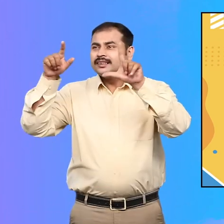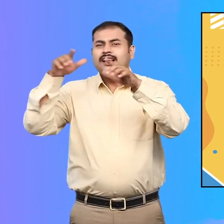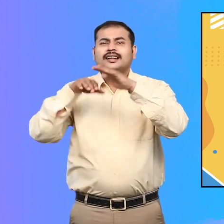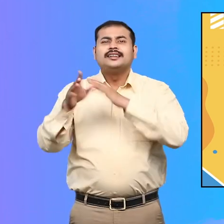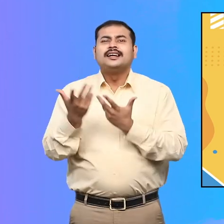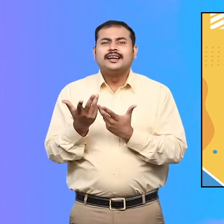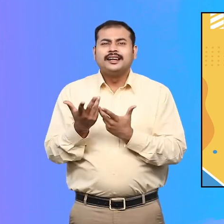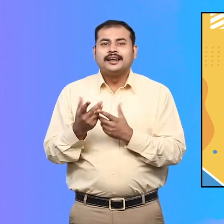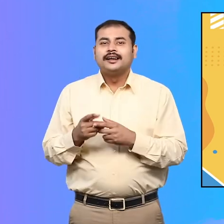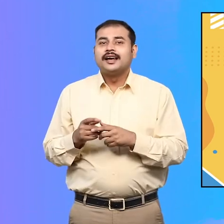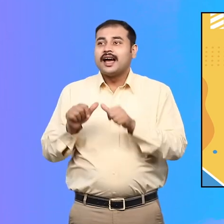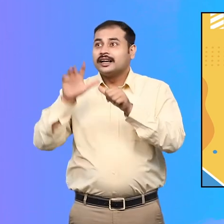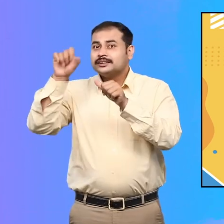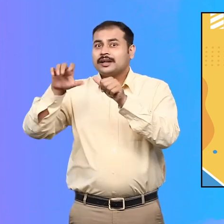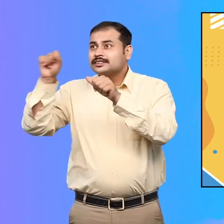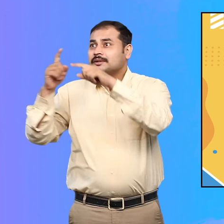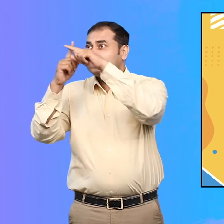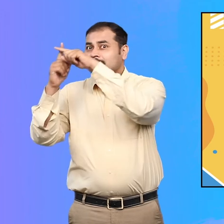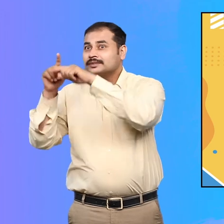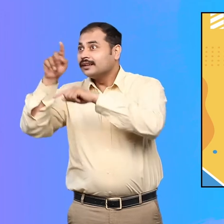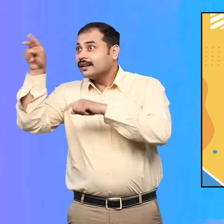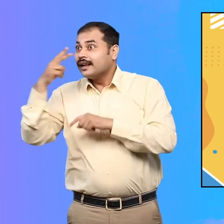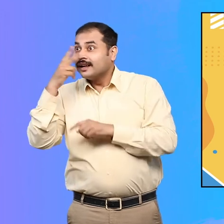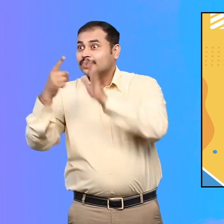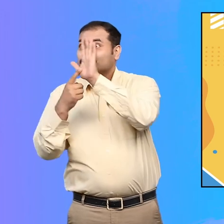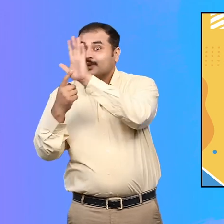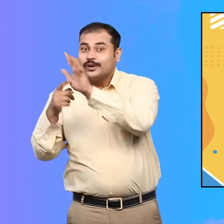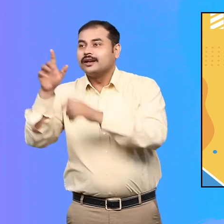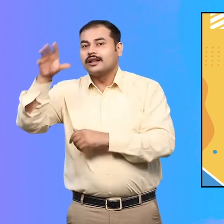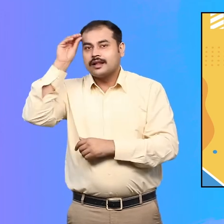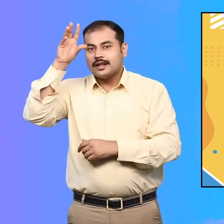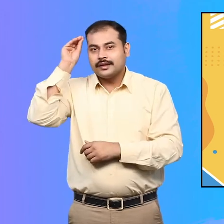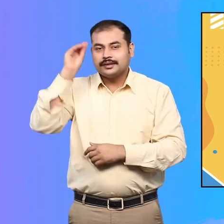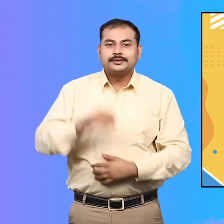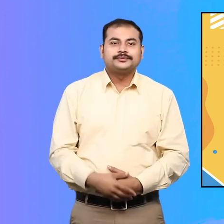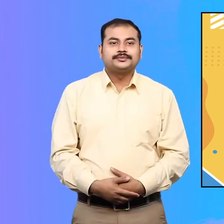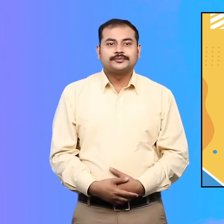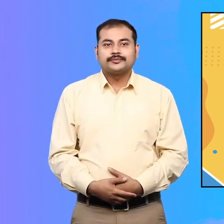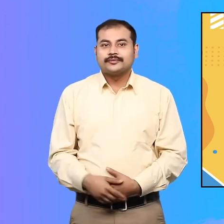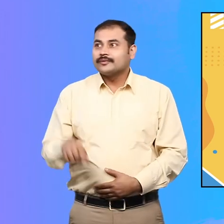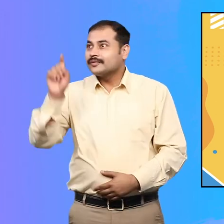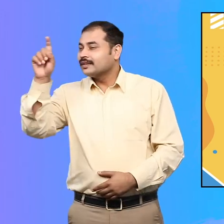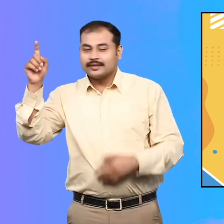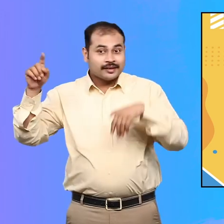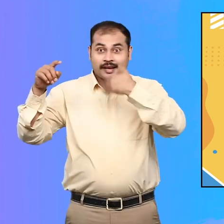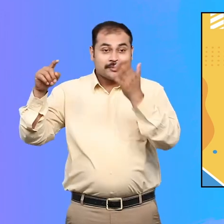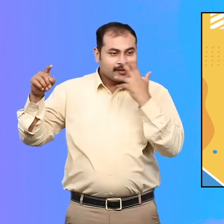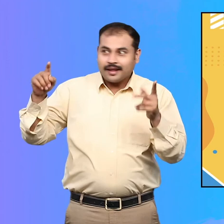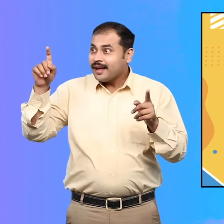चित्र आधारित गतिविधि है जहां विभिन्न सुरम्यता सुविधाओं को चित्र में स्थित उनके सही स्थान पर